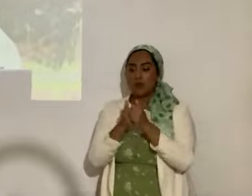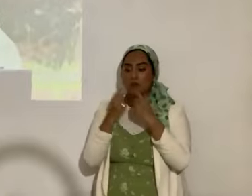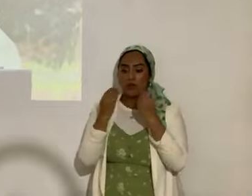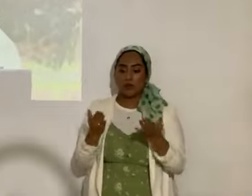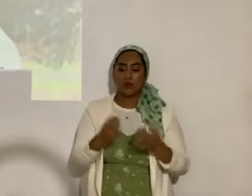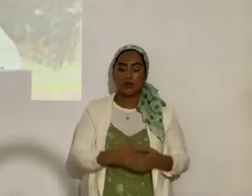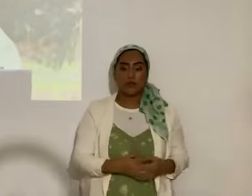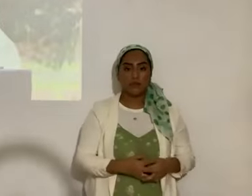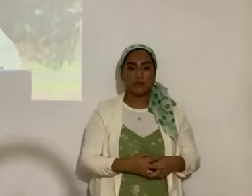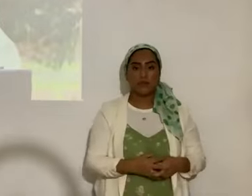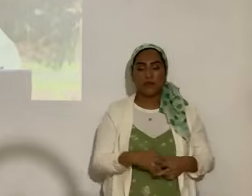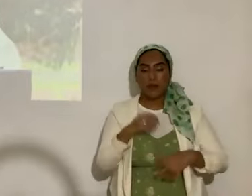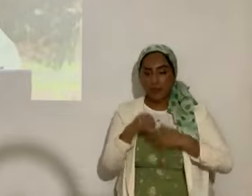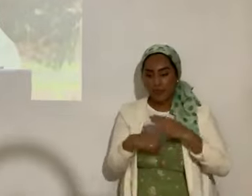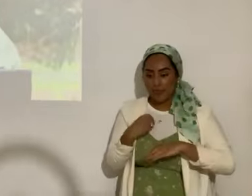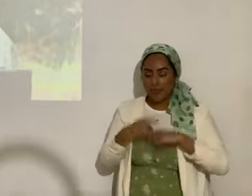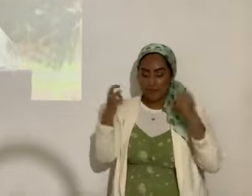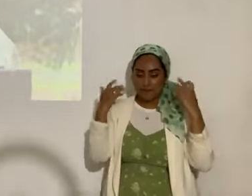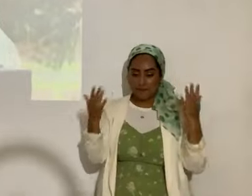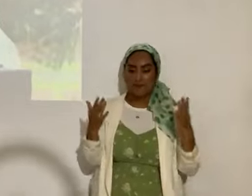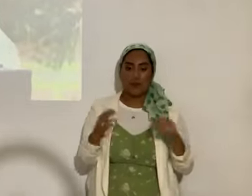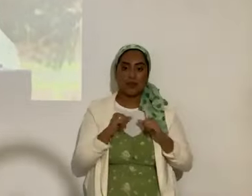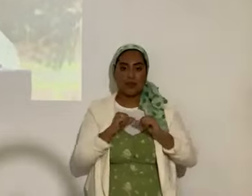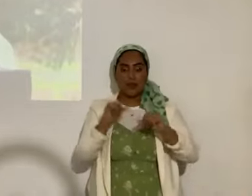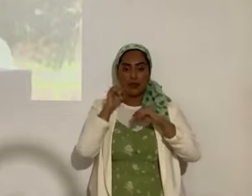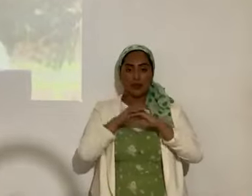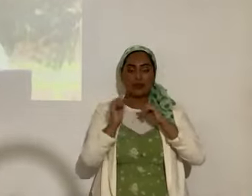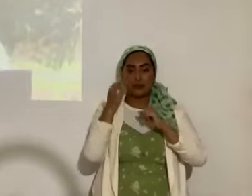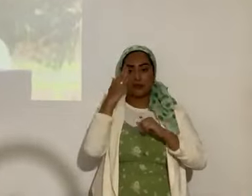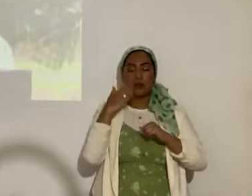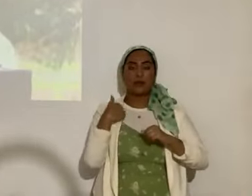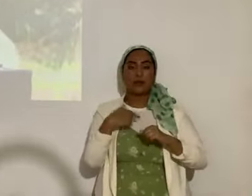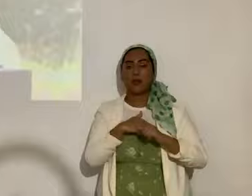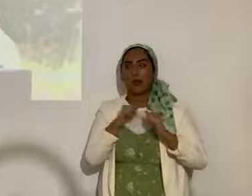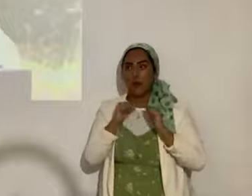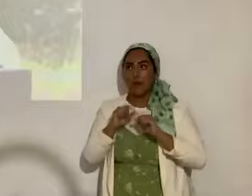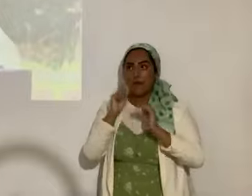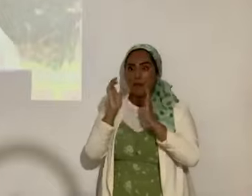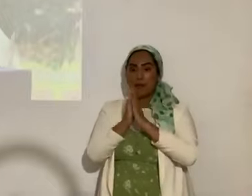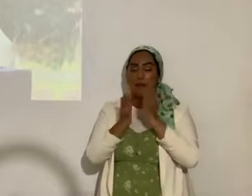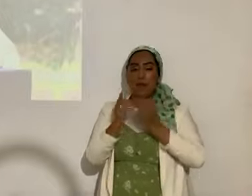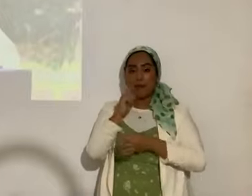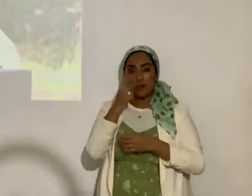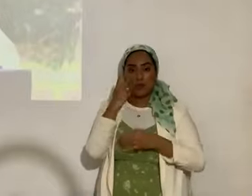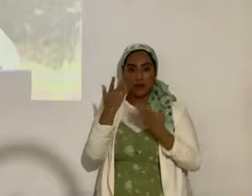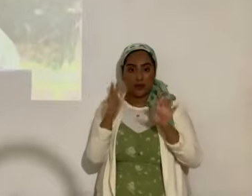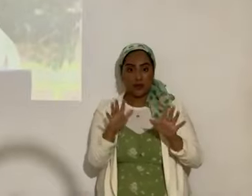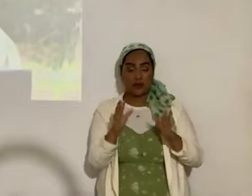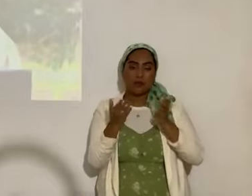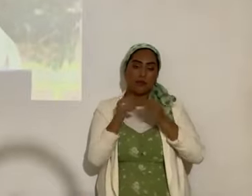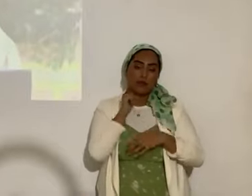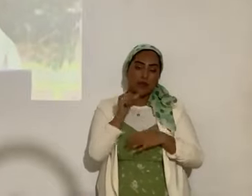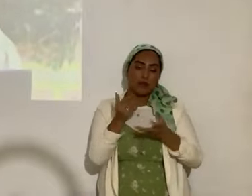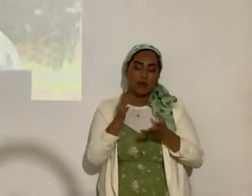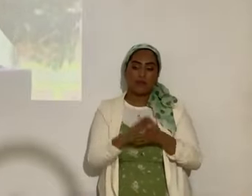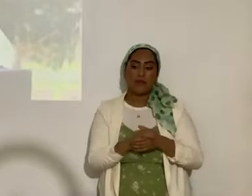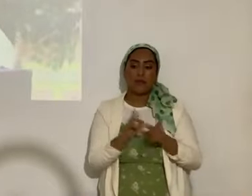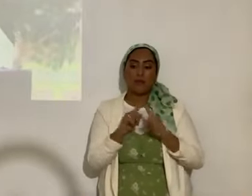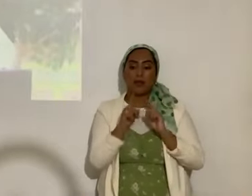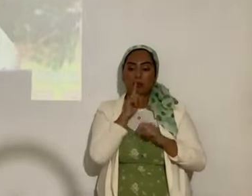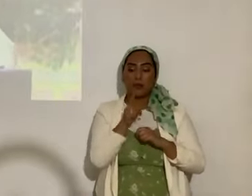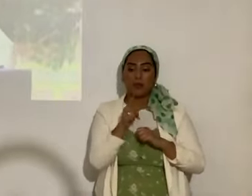obra Amén aleluya y en cada shabat estamos pidiendo eso Tal vez habías dado cuenta tal vez no pero